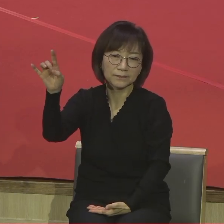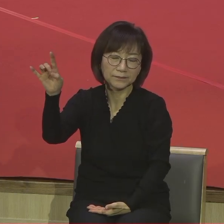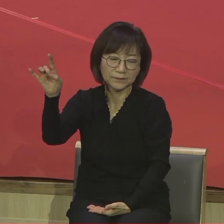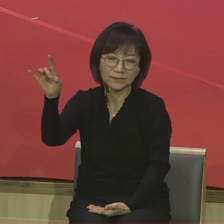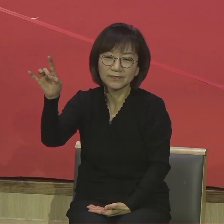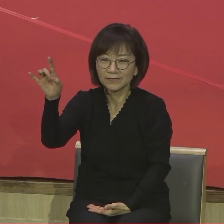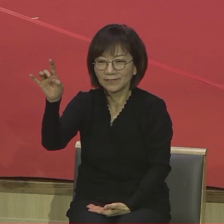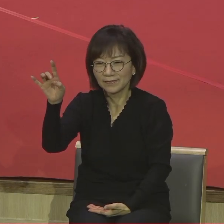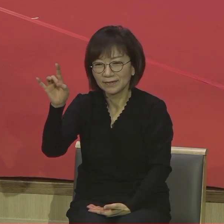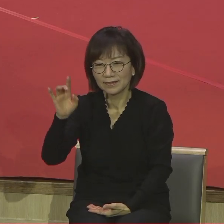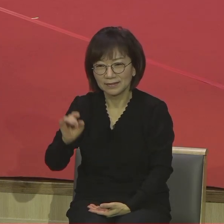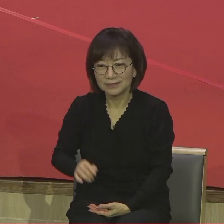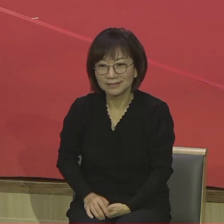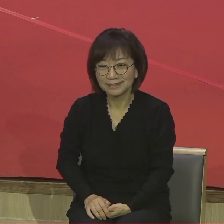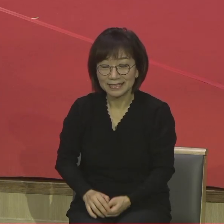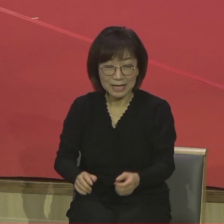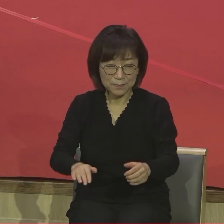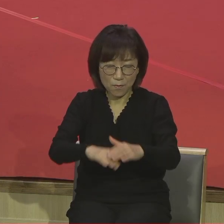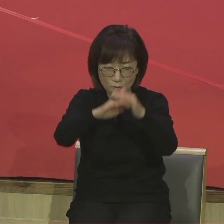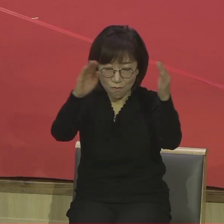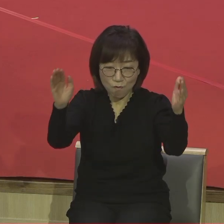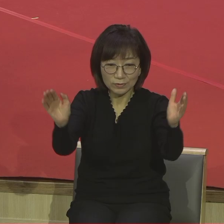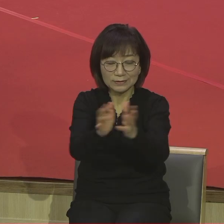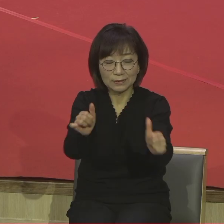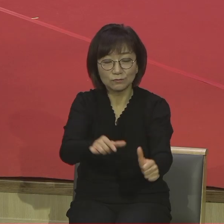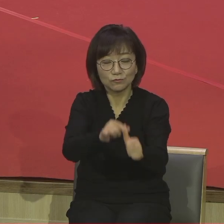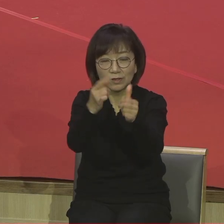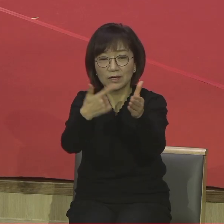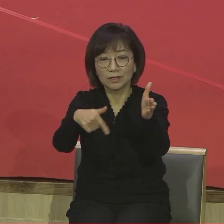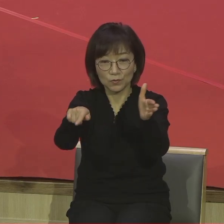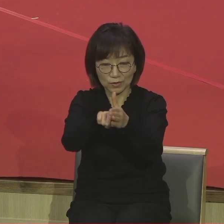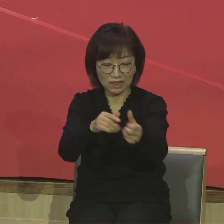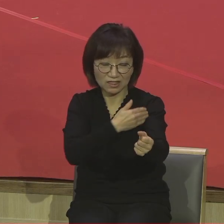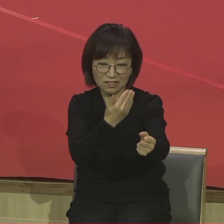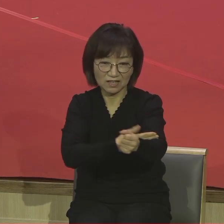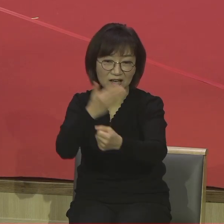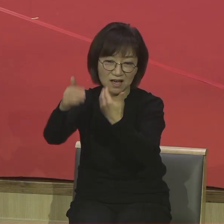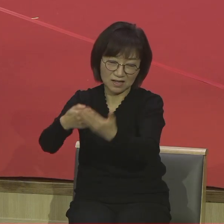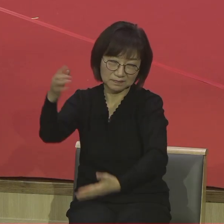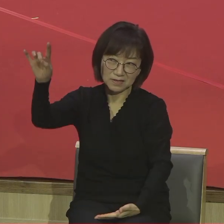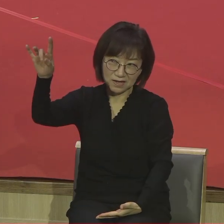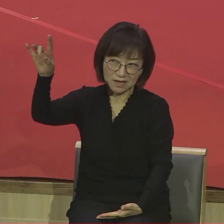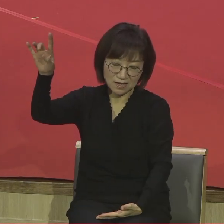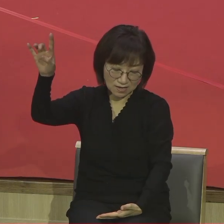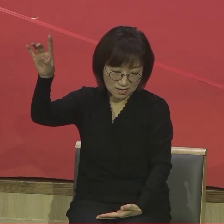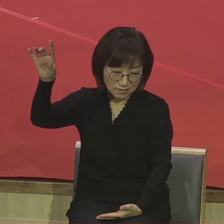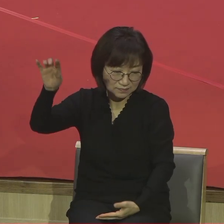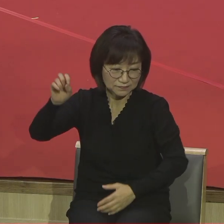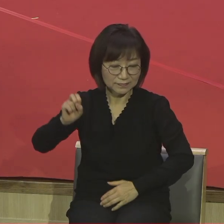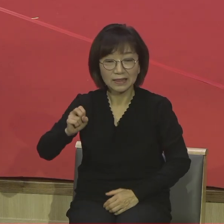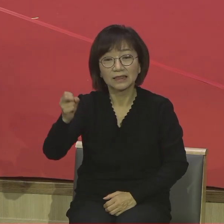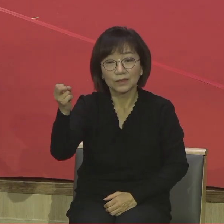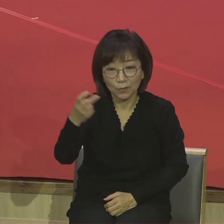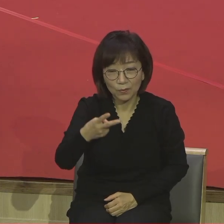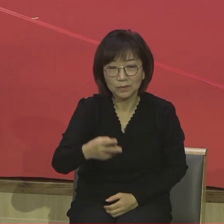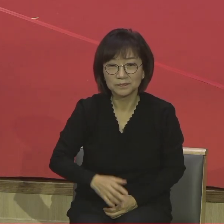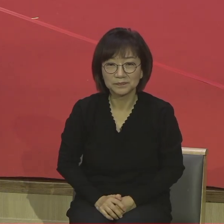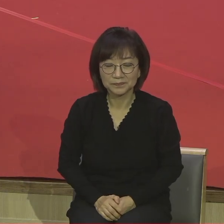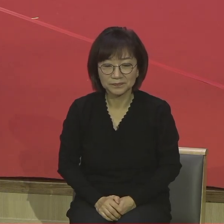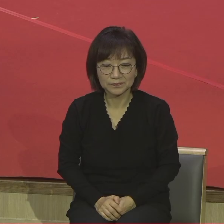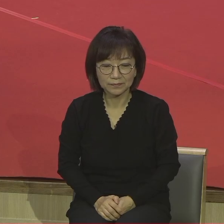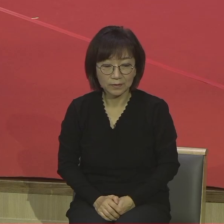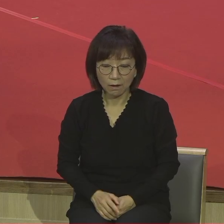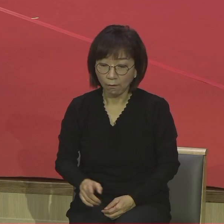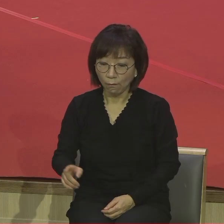구원의 이 능력은 하나님만 할 수 있어요. 셋째는 인간으로 오셔서 죄인된 존재로 오게 되면